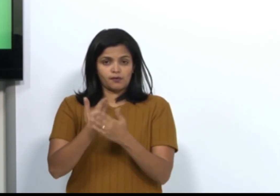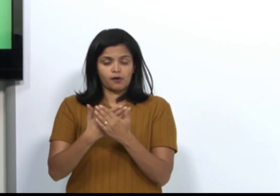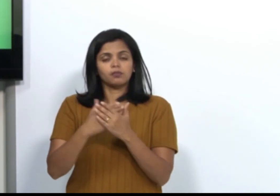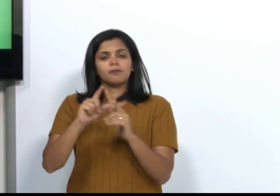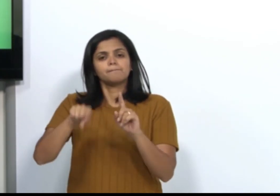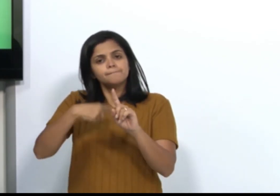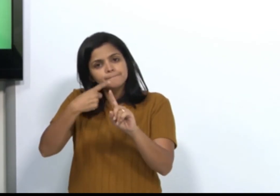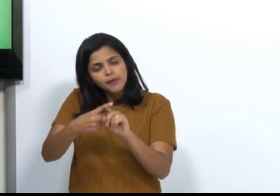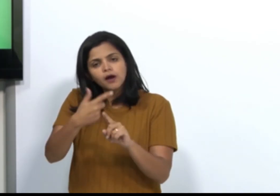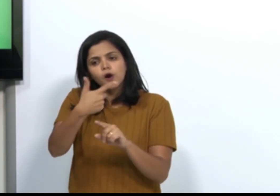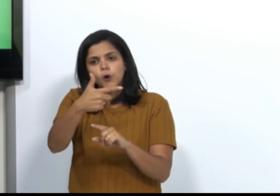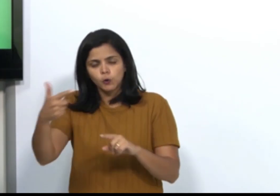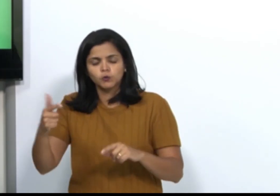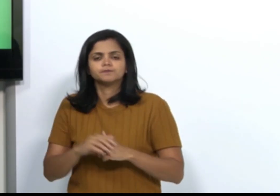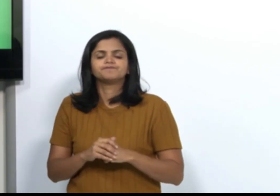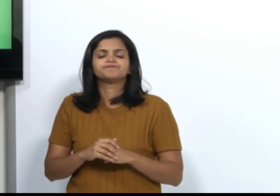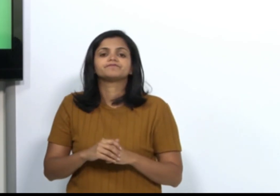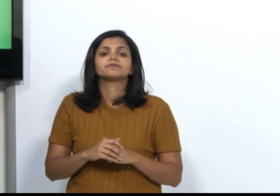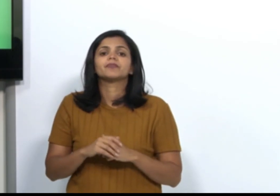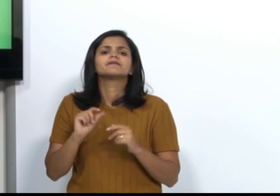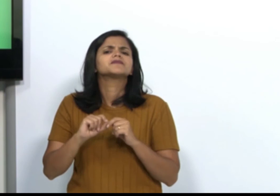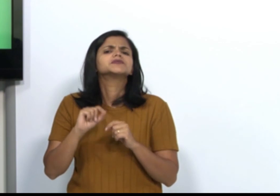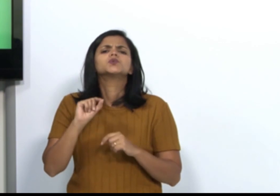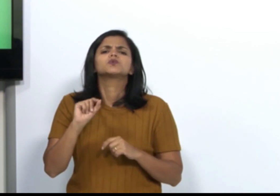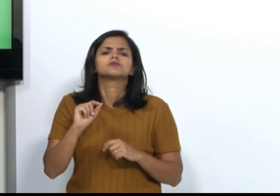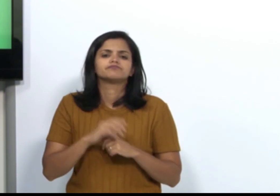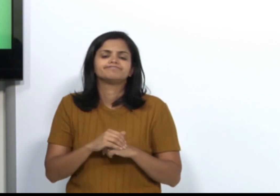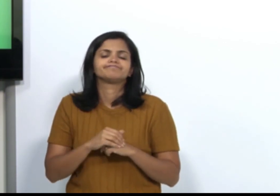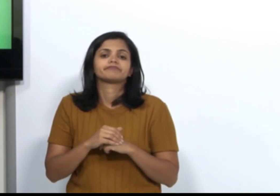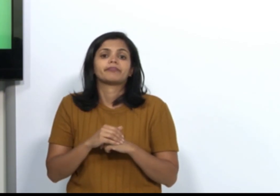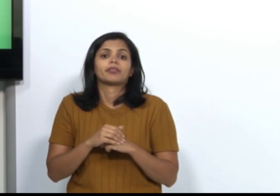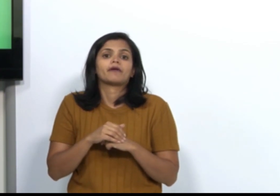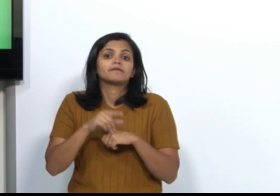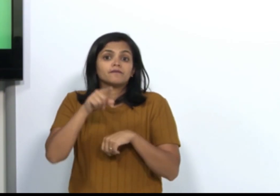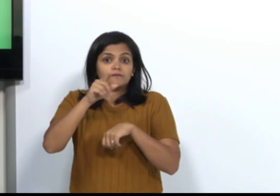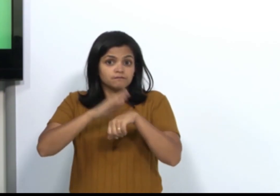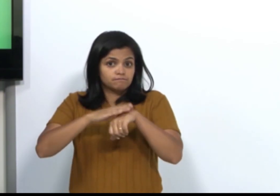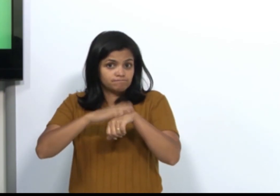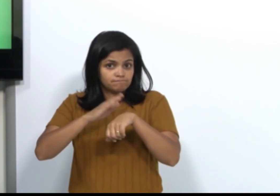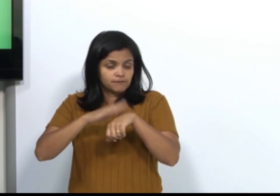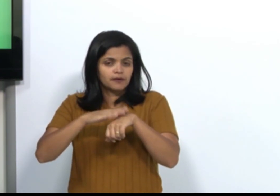desenvolvam a partir de um vídeo de vocês.